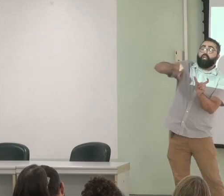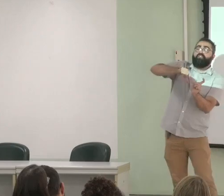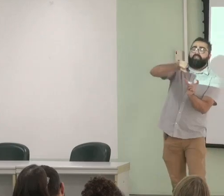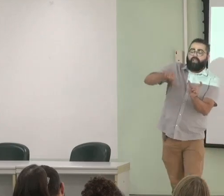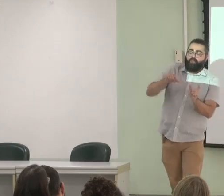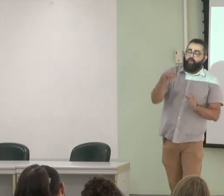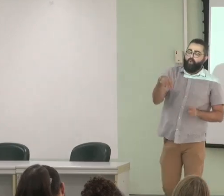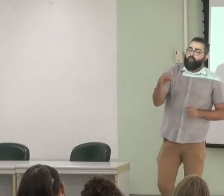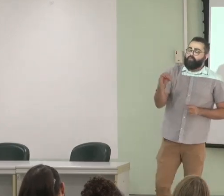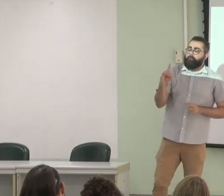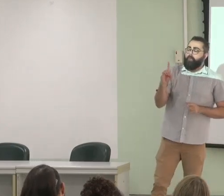é fixa,